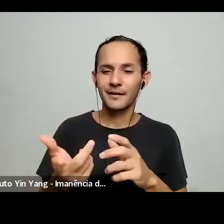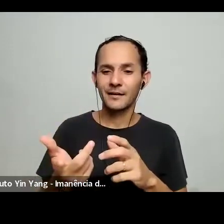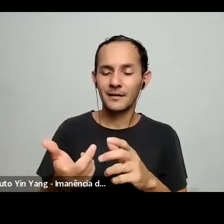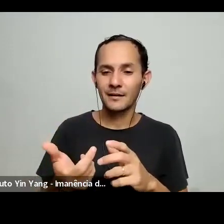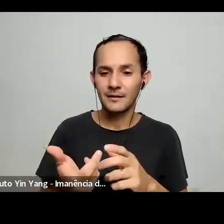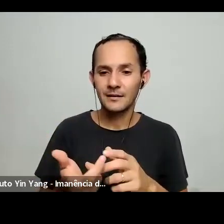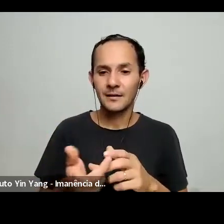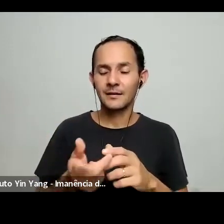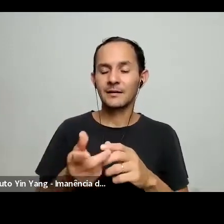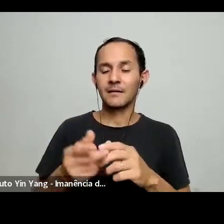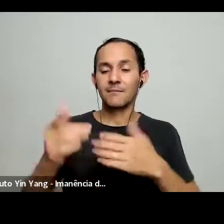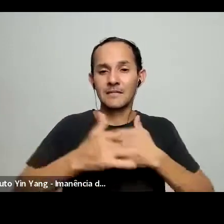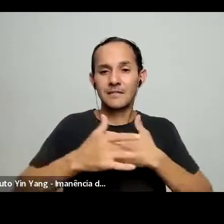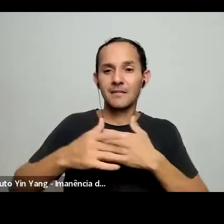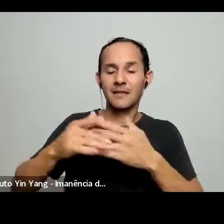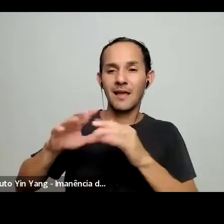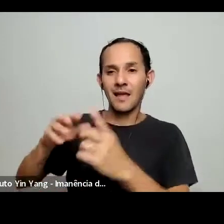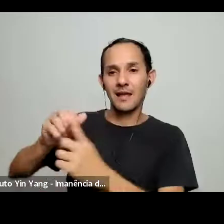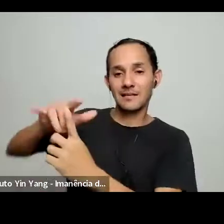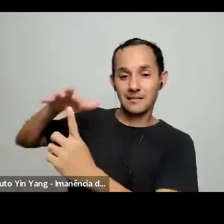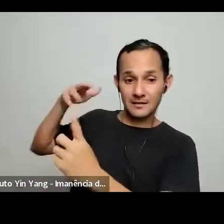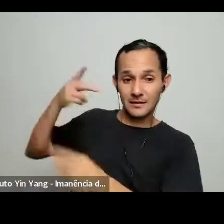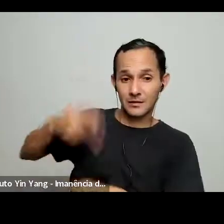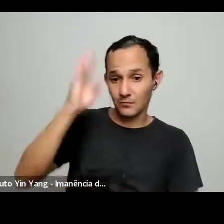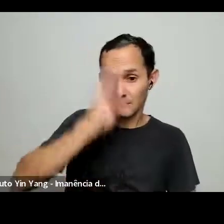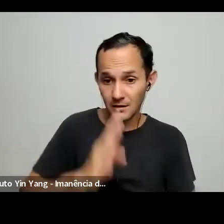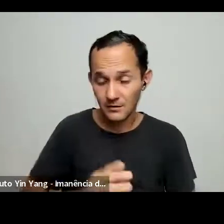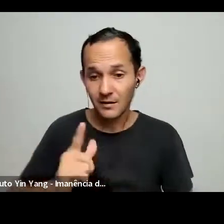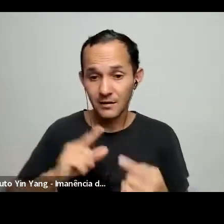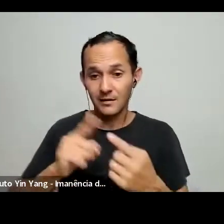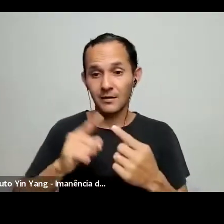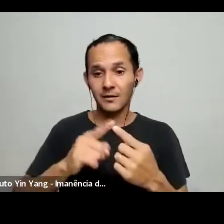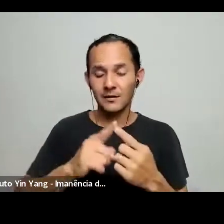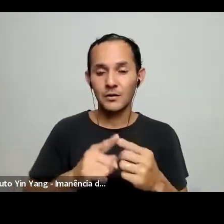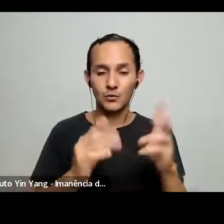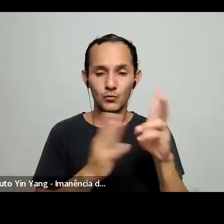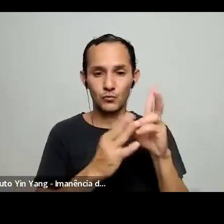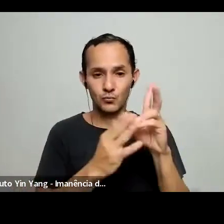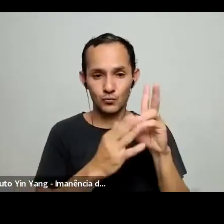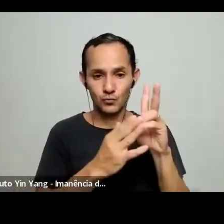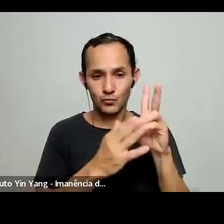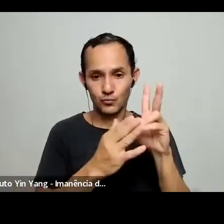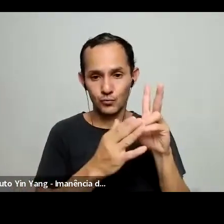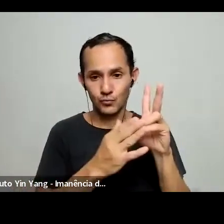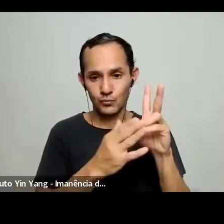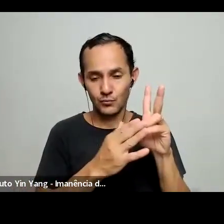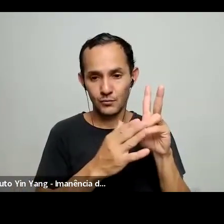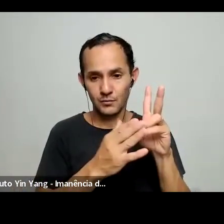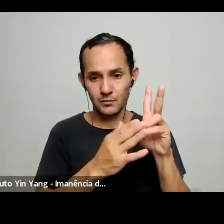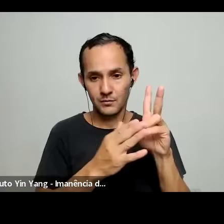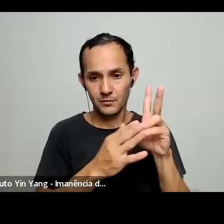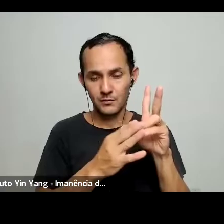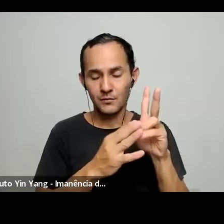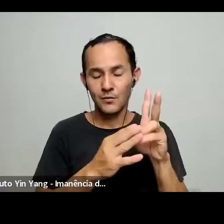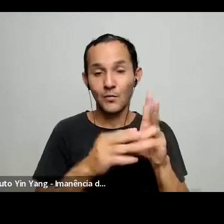medicinas ancestrais, né, o que seria aqui no Brasil as nossas medicinas indígenas, por exemplo, dos povos originários